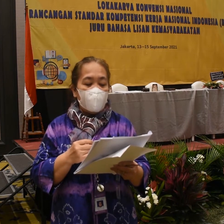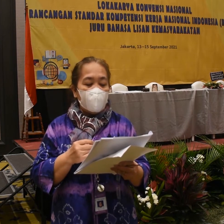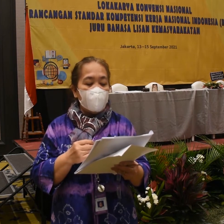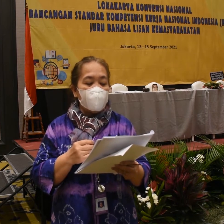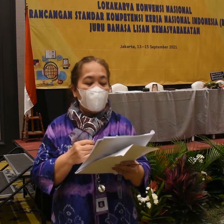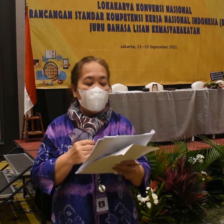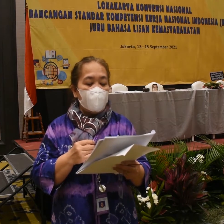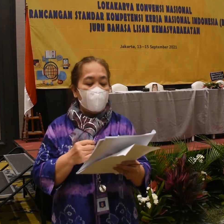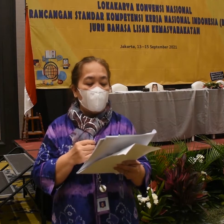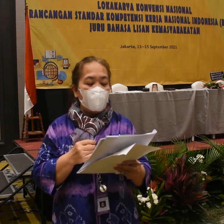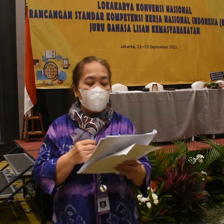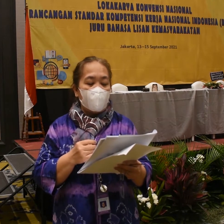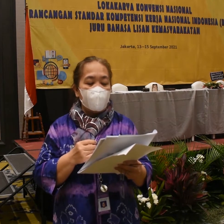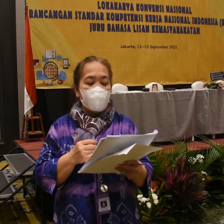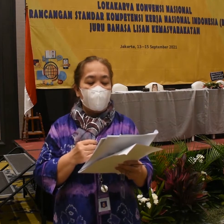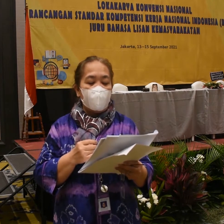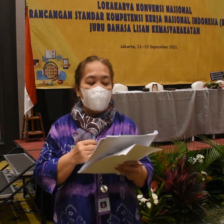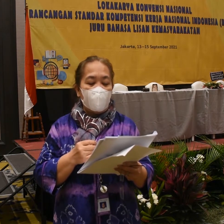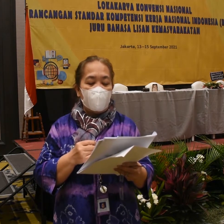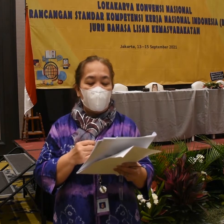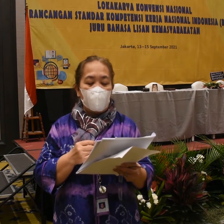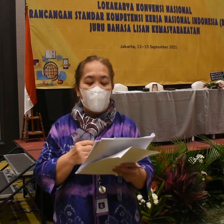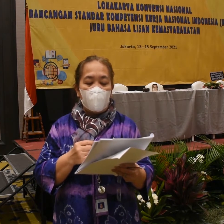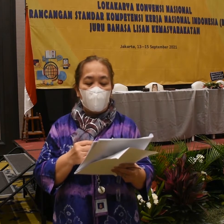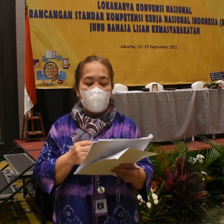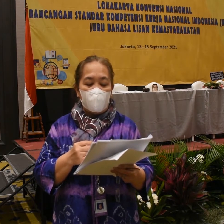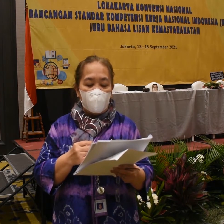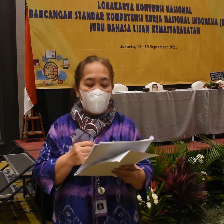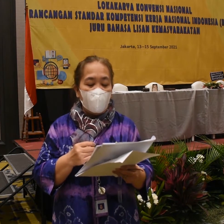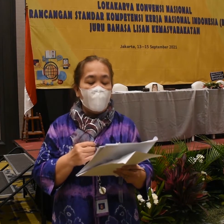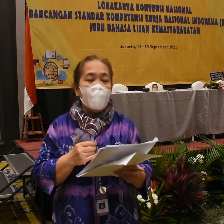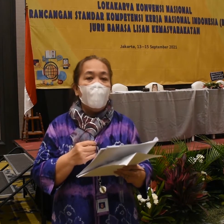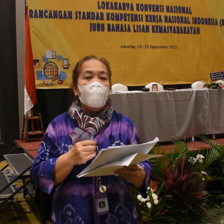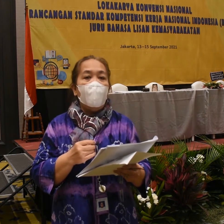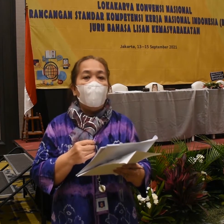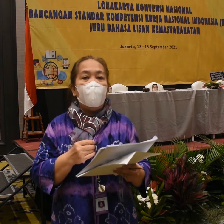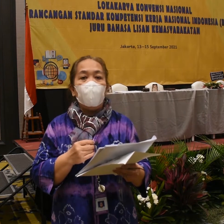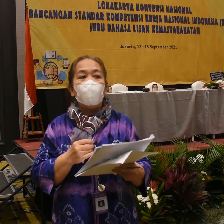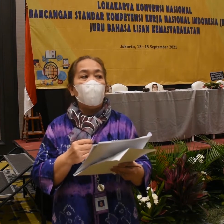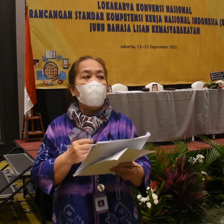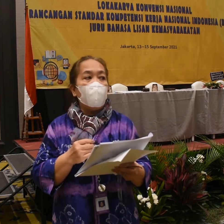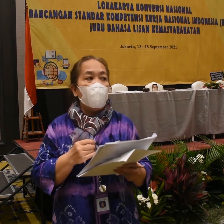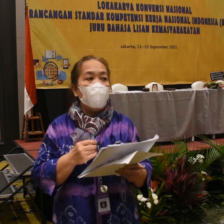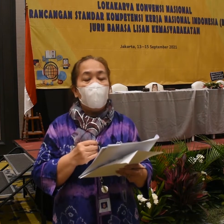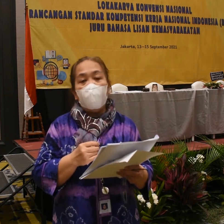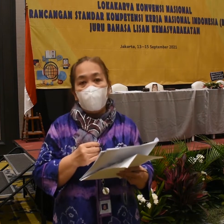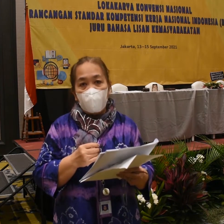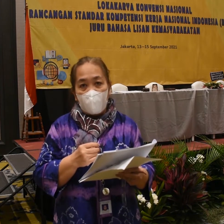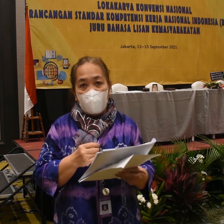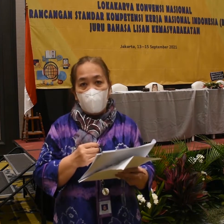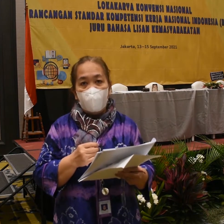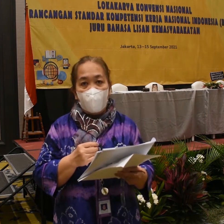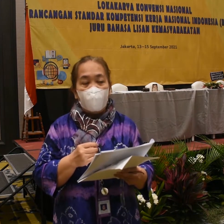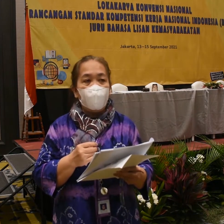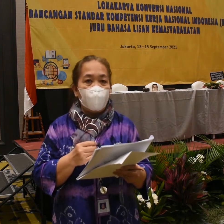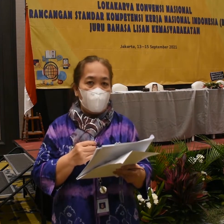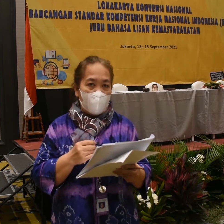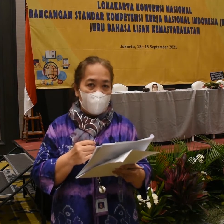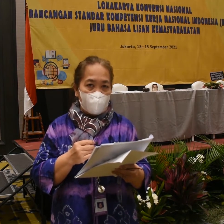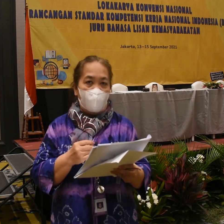menjadi standar kompetensi kerja nasional Indonesia untuk penerjemah dan juru bahasa.